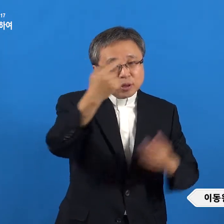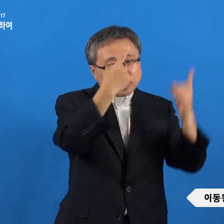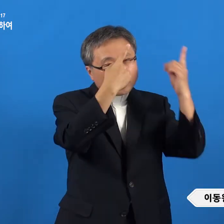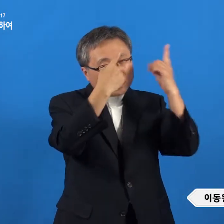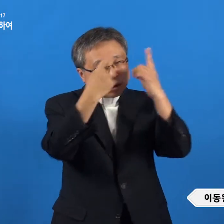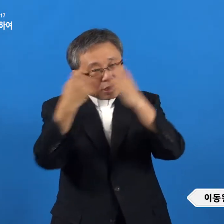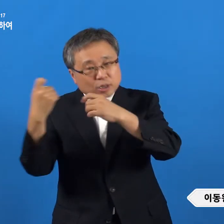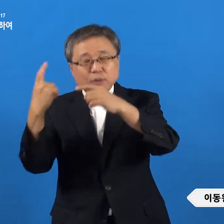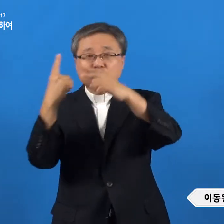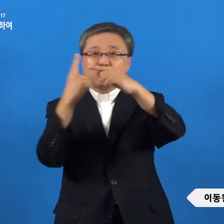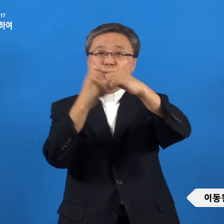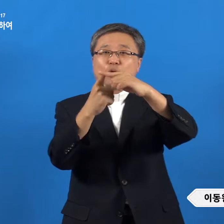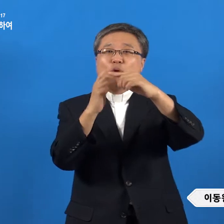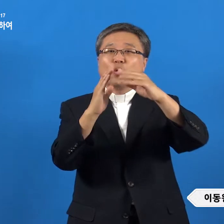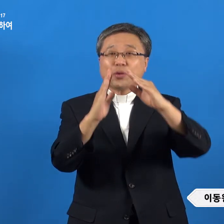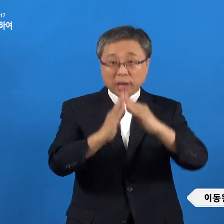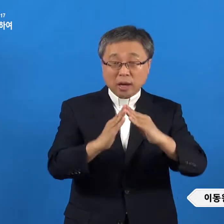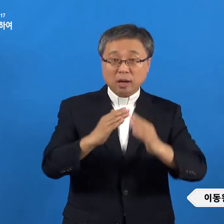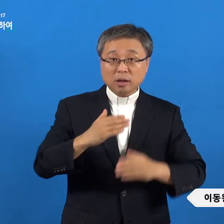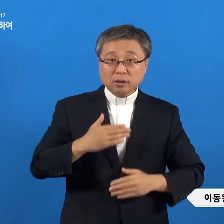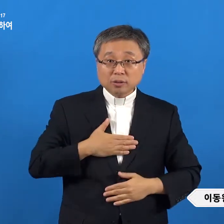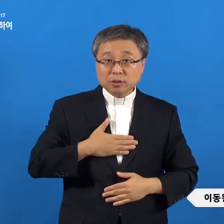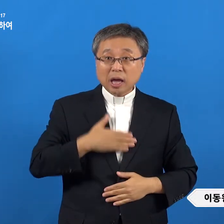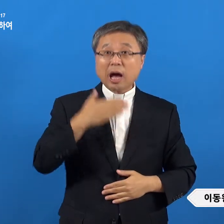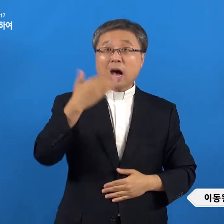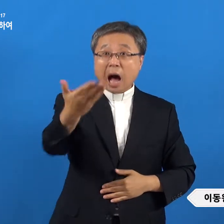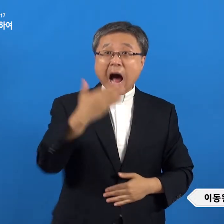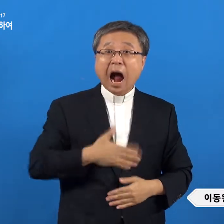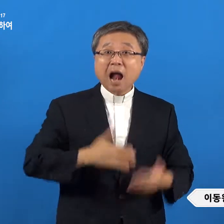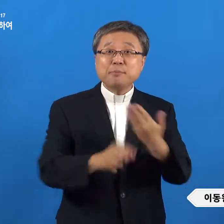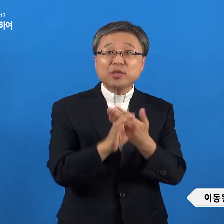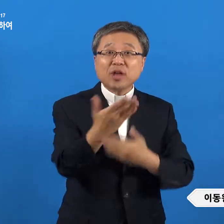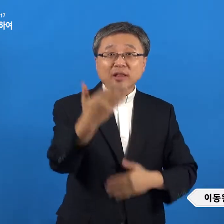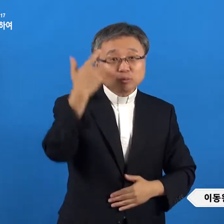어디 있느냐요? 야, 내가 알면 너한테 물어보니. 네.